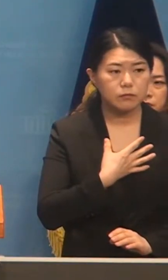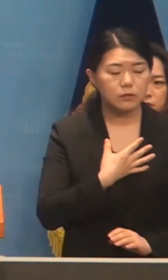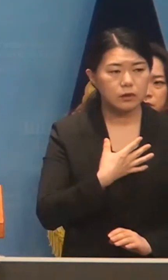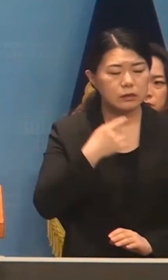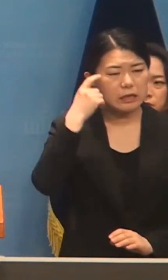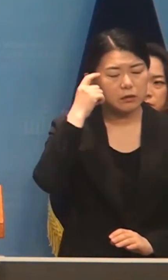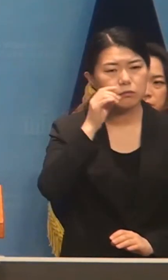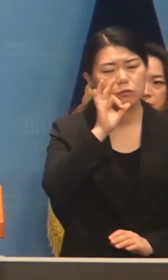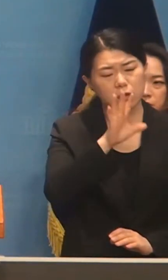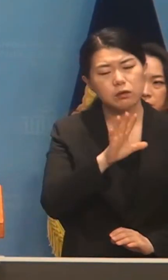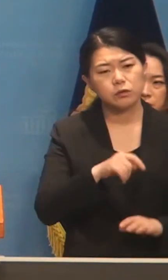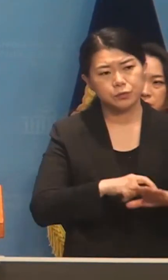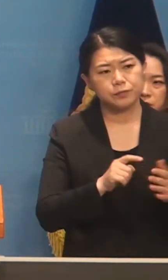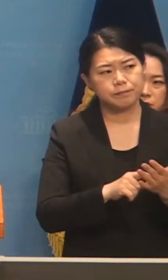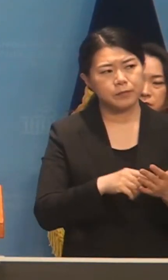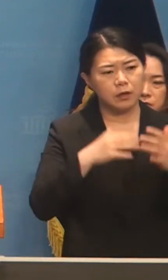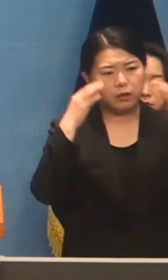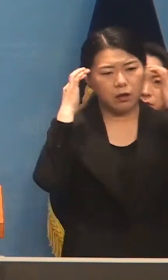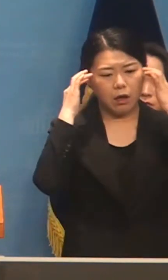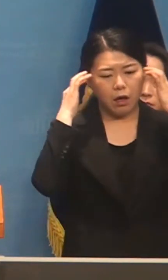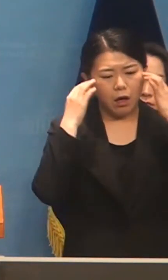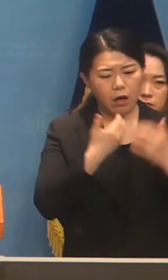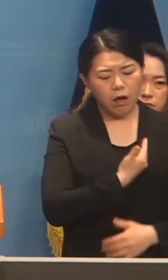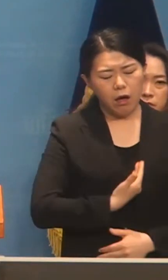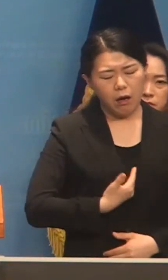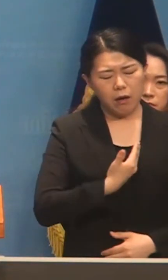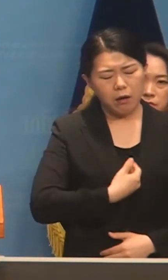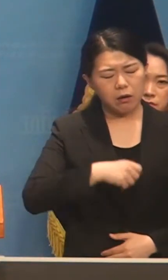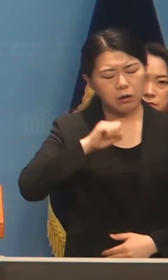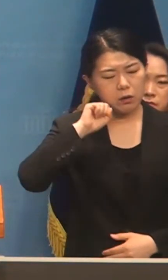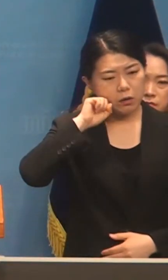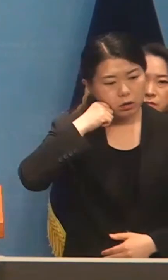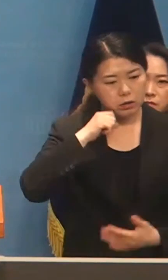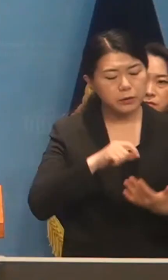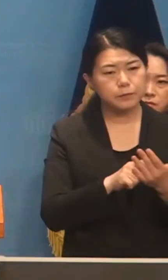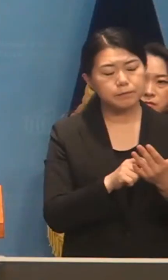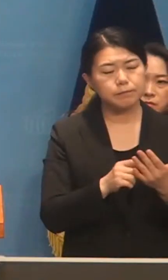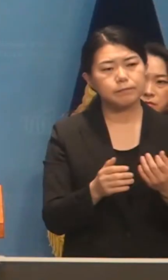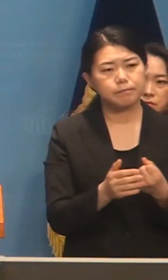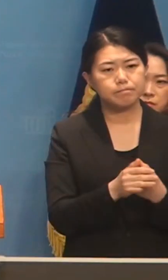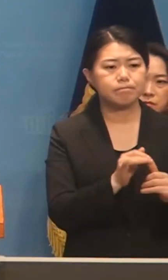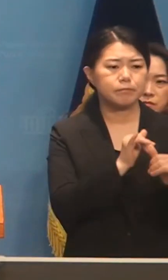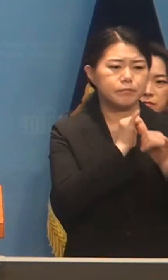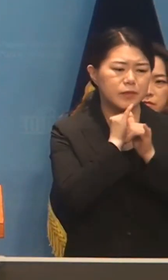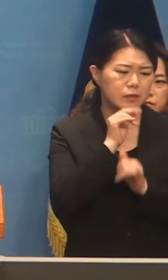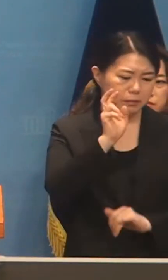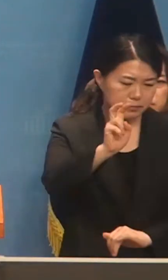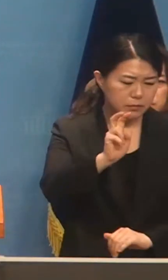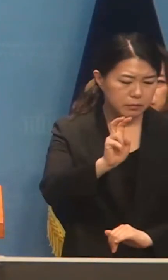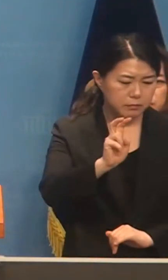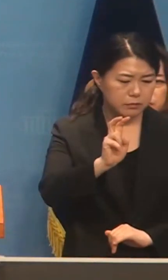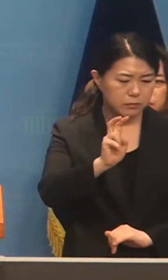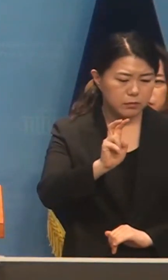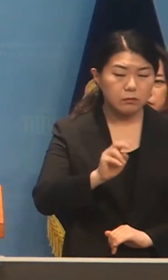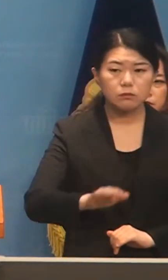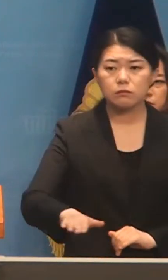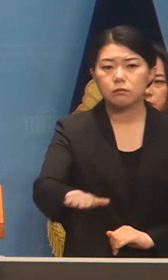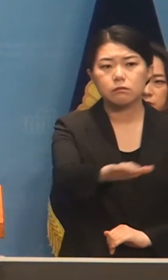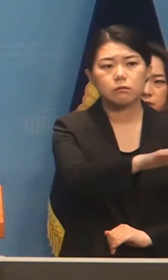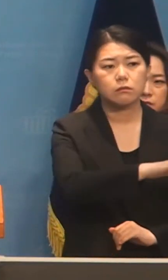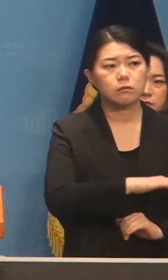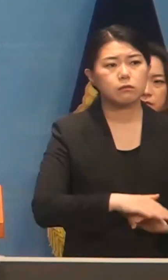얼마나 고통을 감내하기 어려웠으면 그런 극단을 지었겠을까. 우리